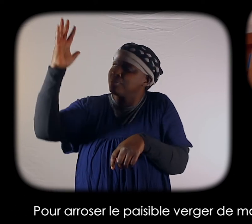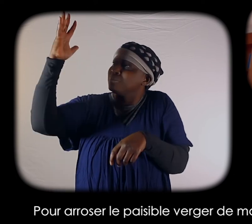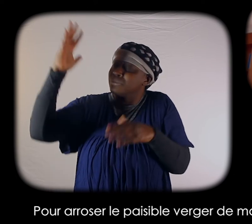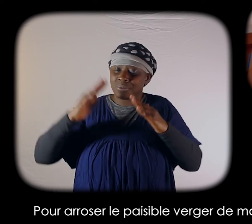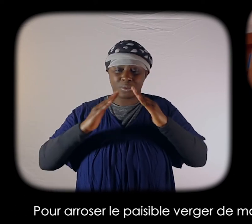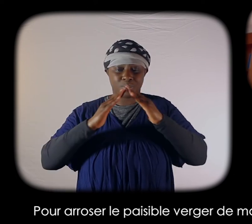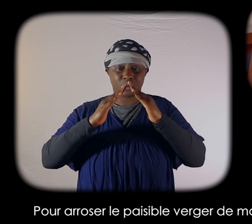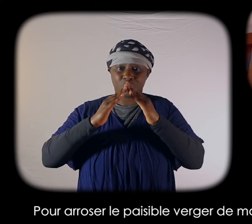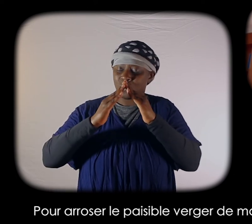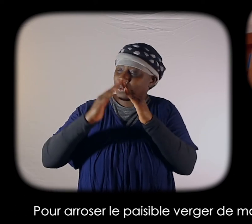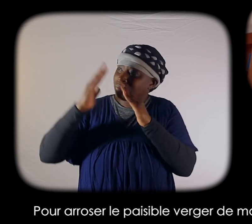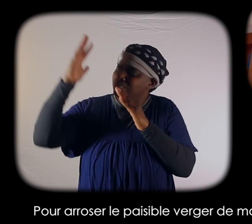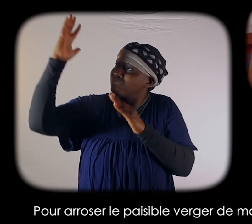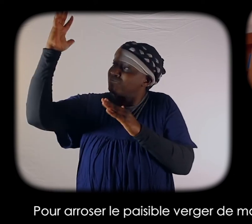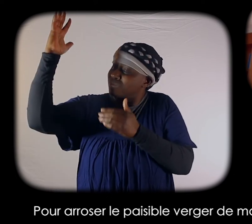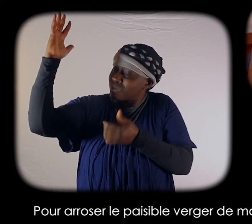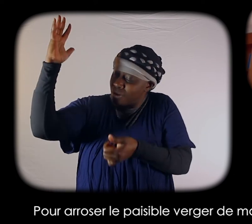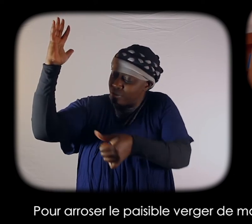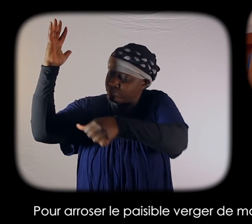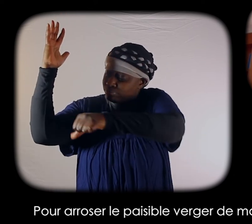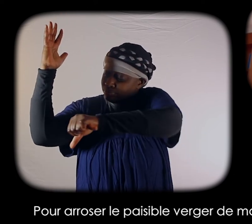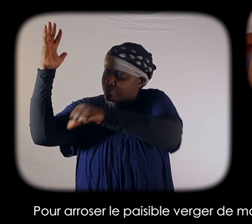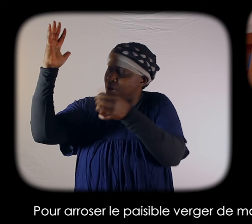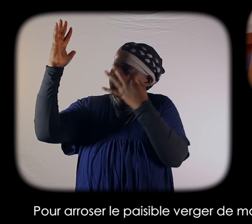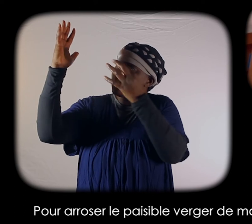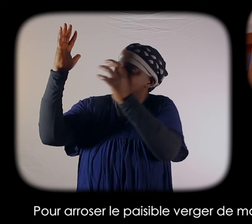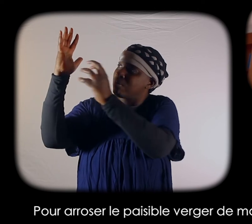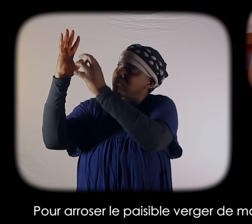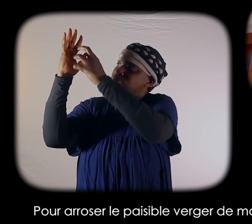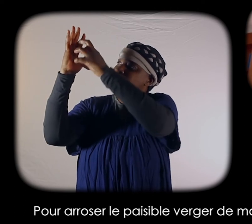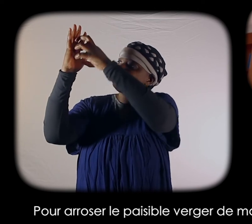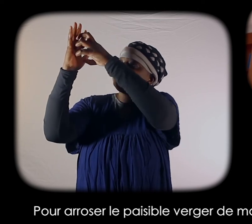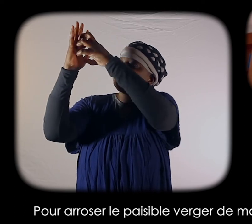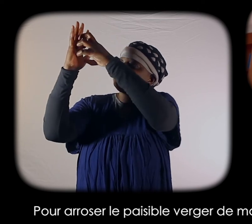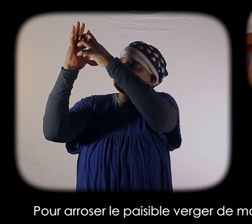家乡平静的果园。